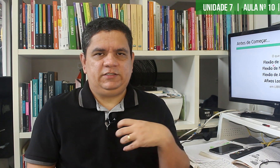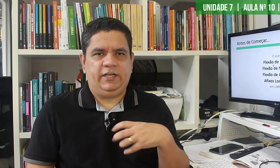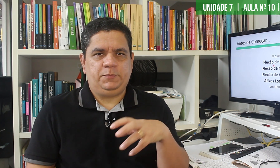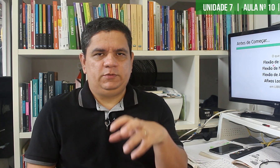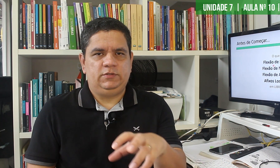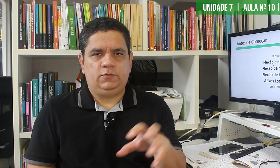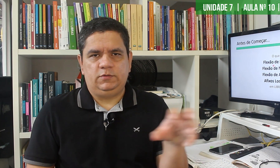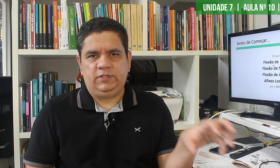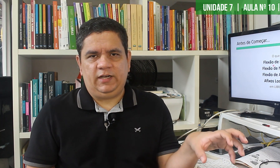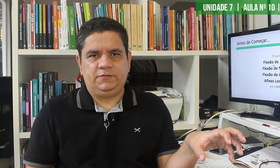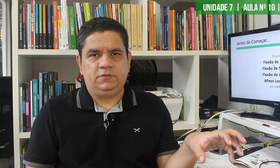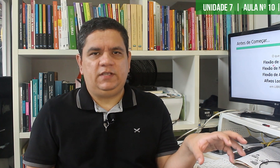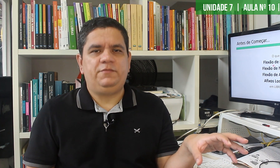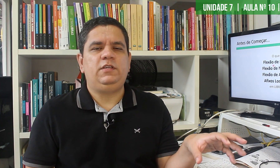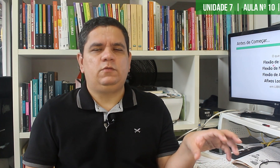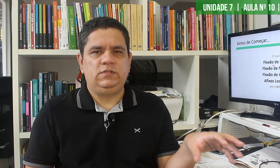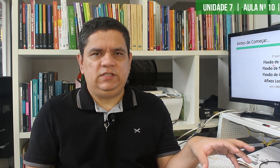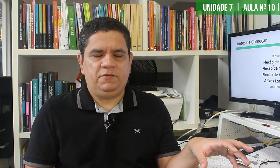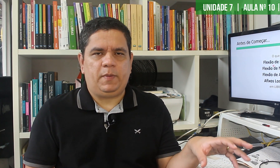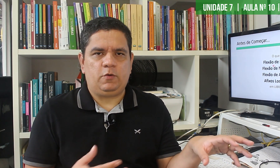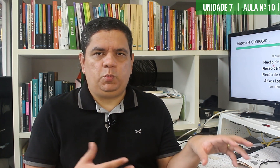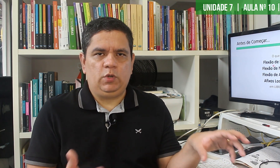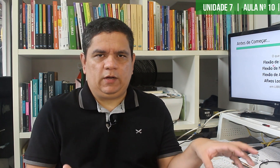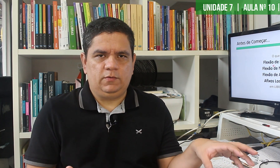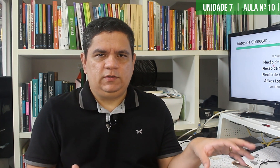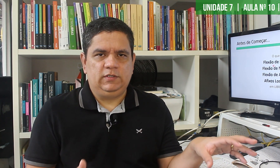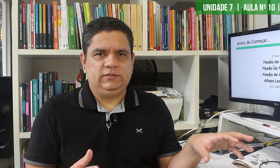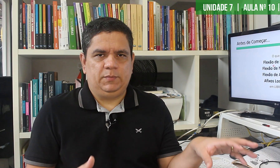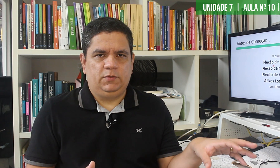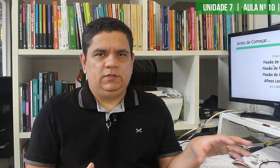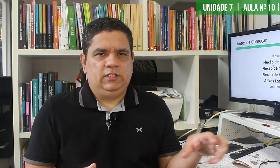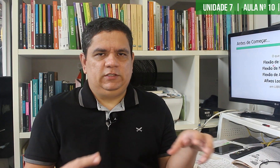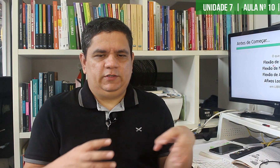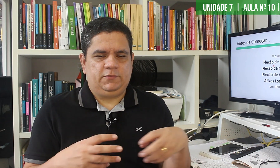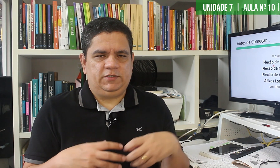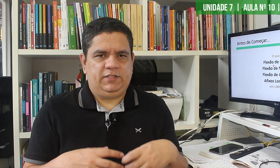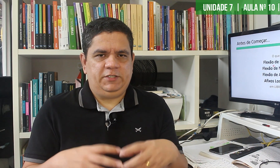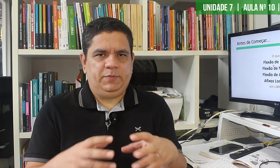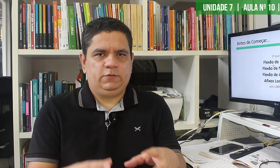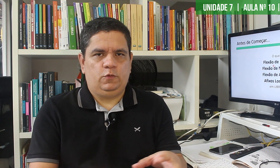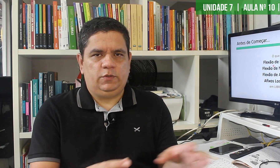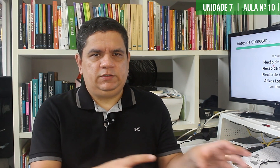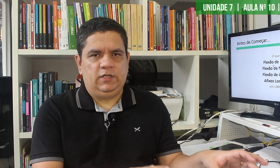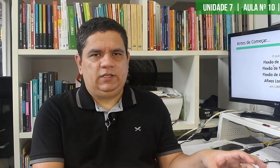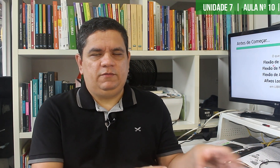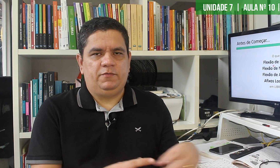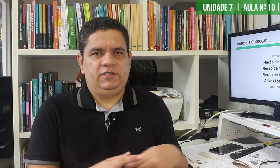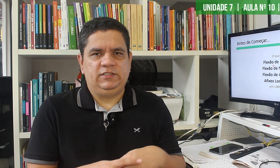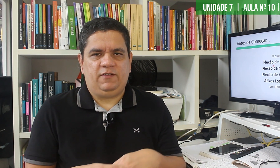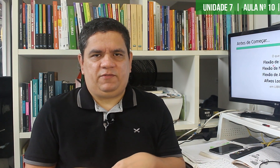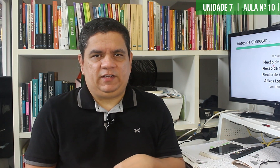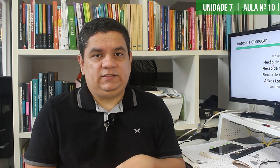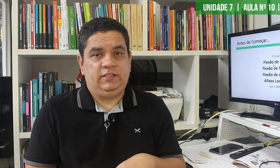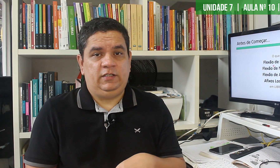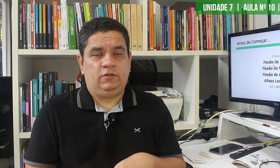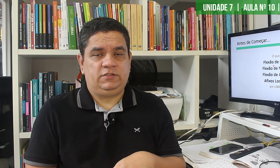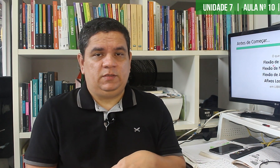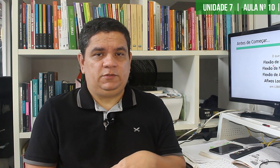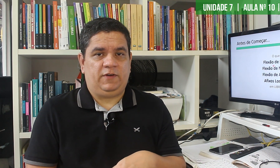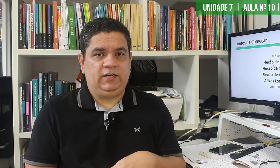três posições, elas vão servir inclusive para o plural, tá bom? Então são as três pessoas envolvidas na frase. E nós estamos falando